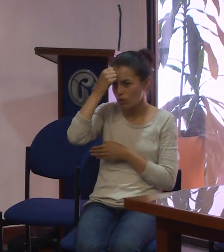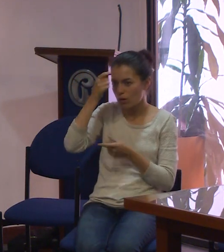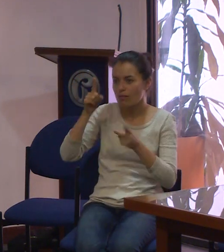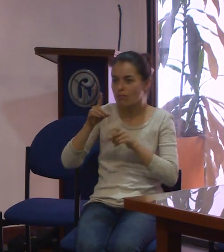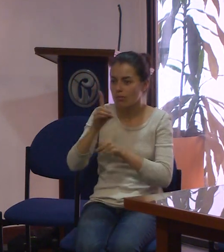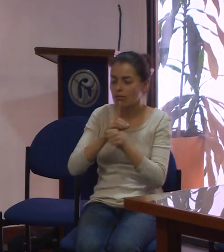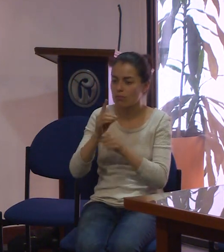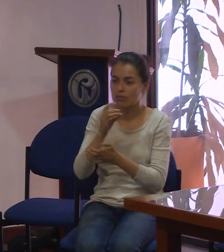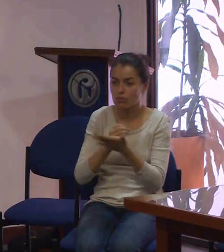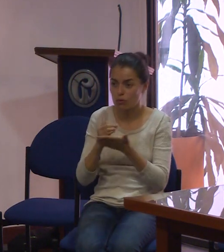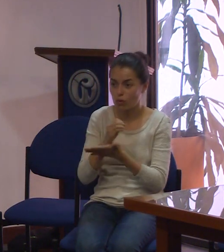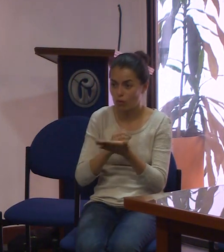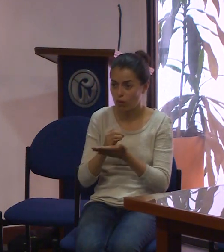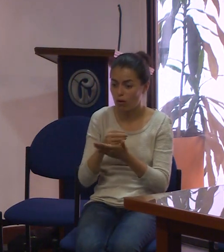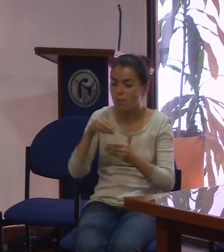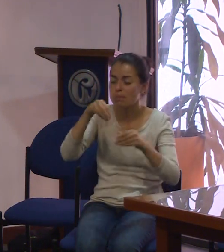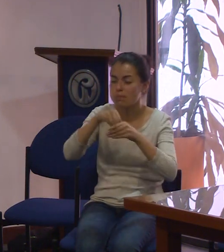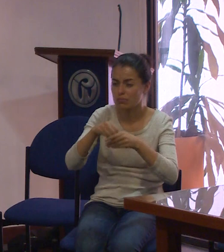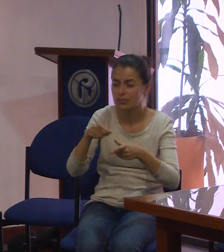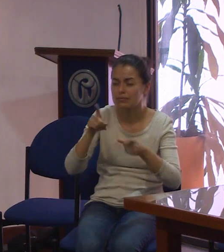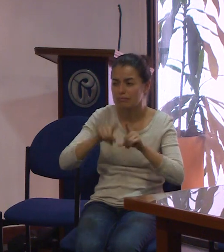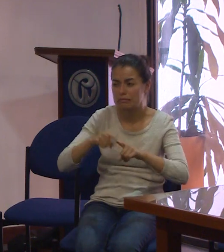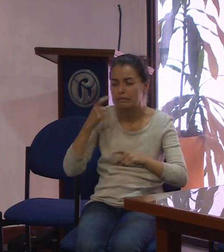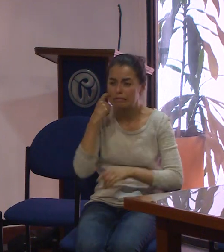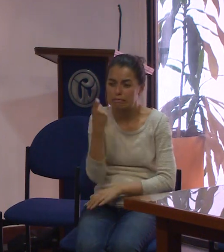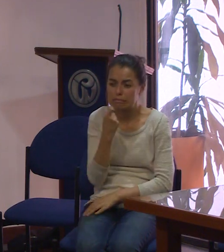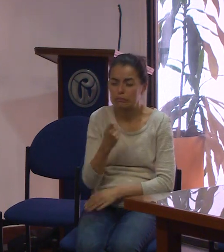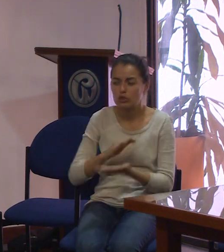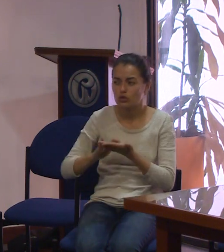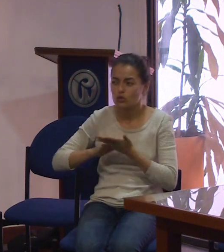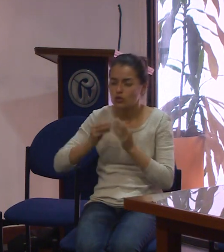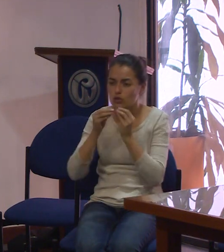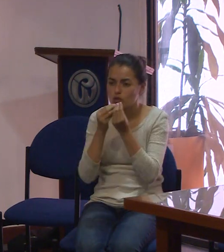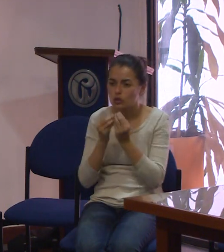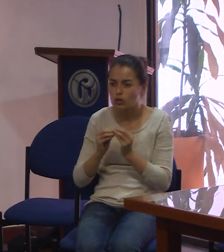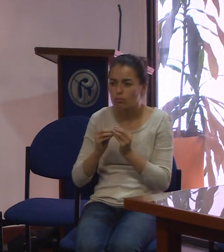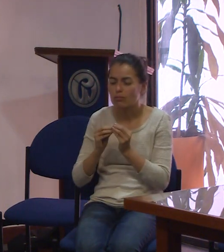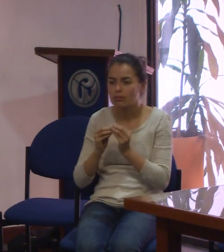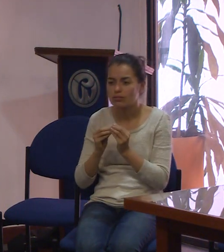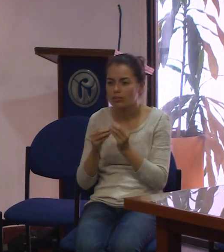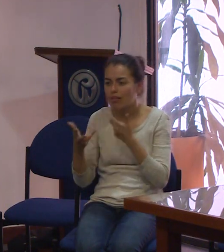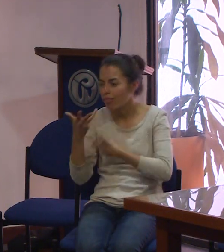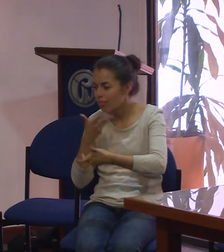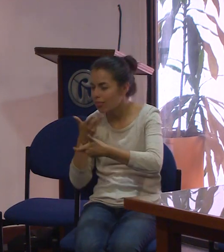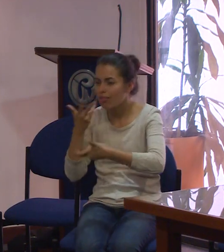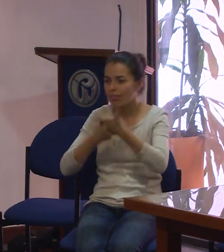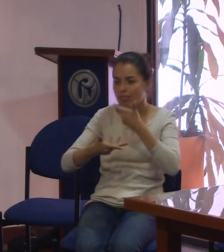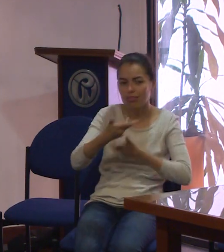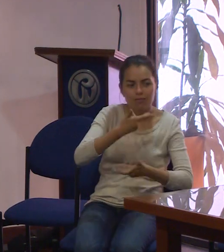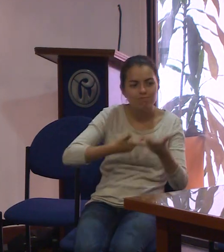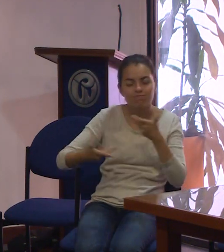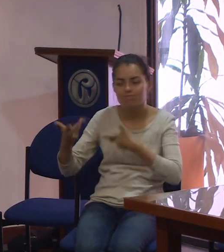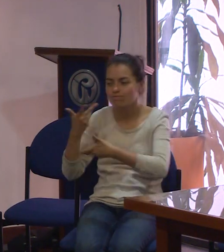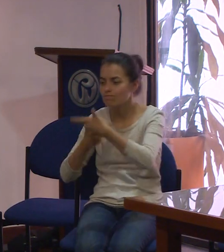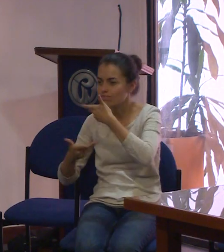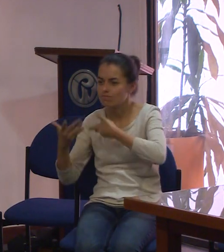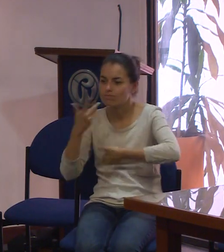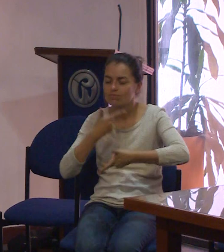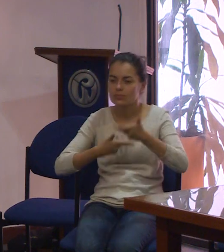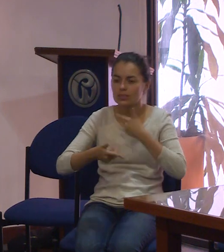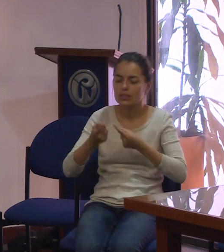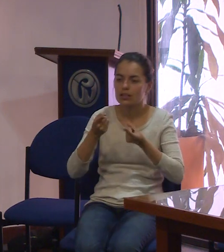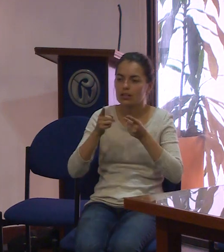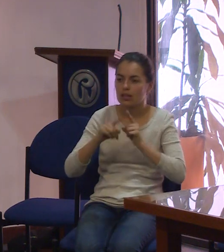en el Departamento de Biología buscamos esa forma de trabajo colectivo. El hecho de tener esta propuesta